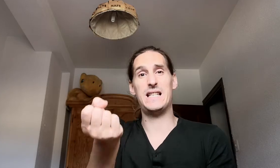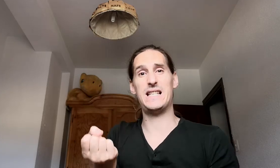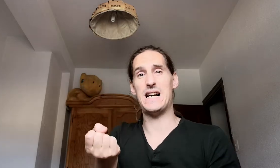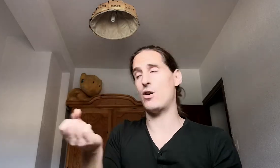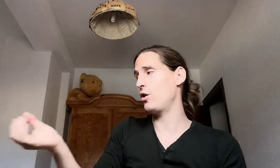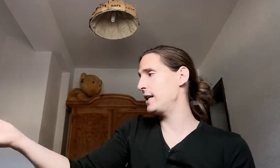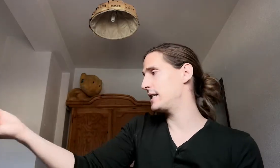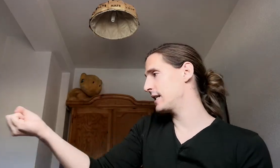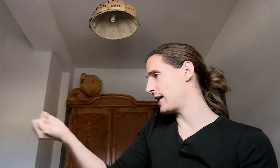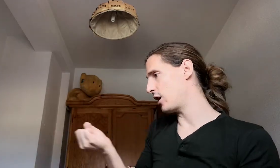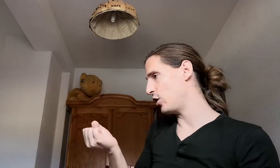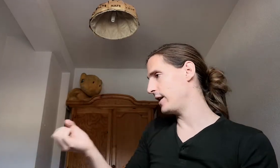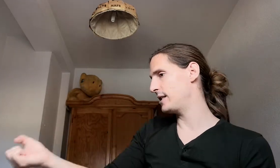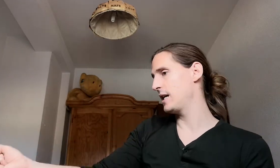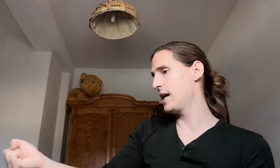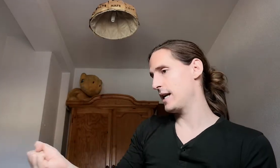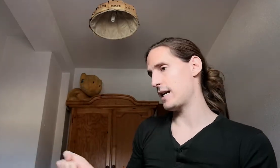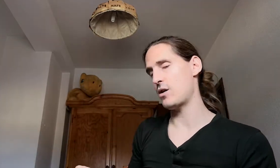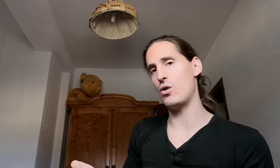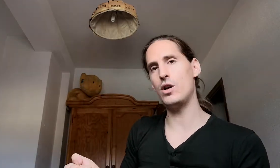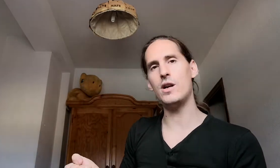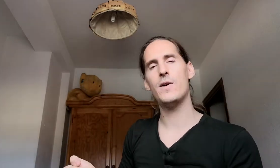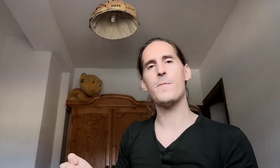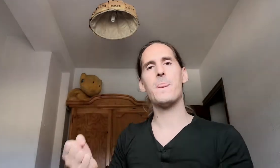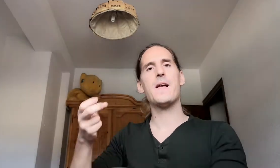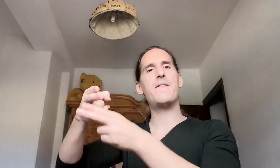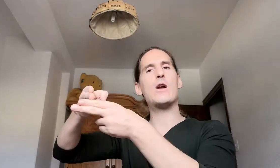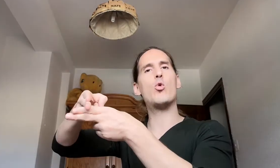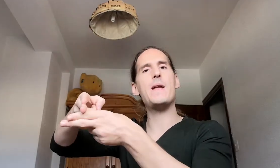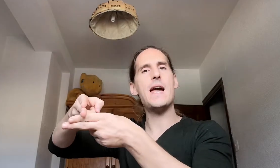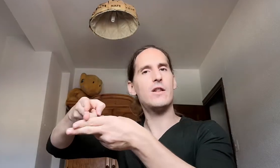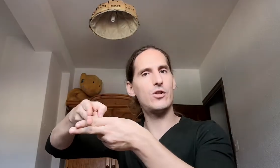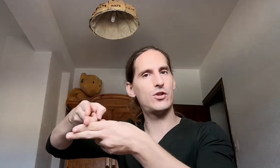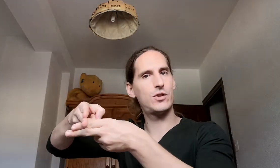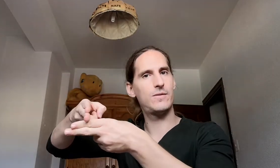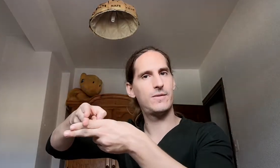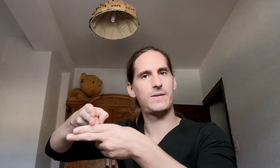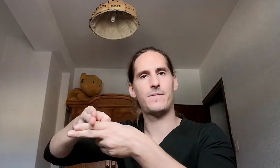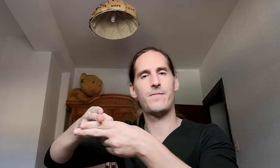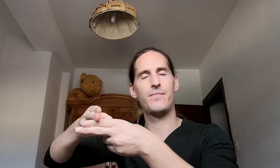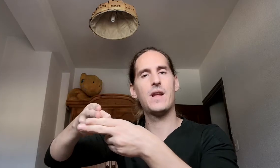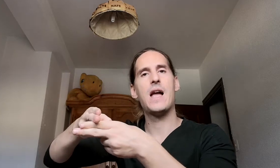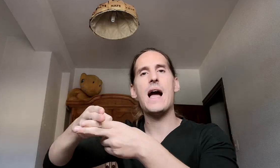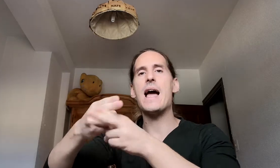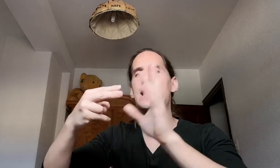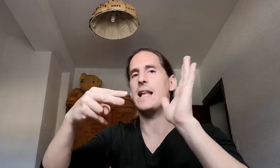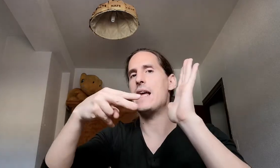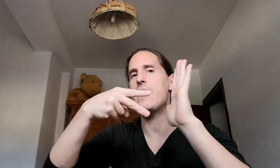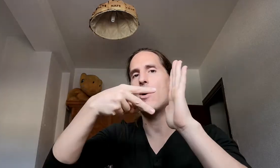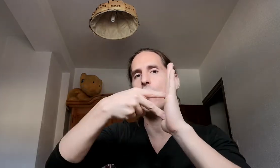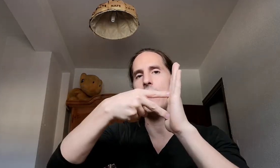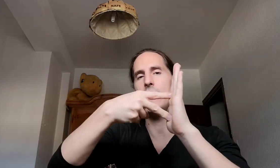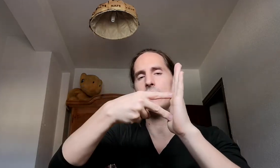cajones, cajones, cajones. Cajón de cubiertos. Hay